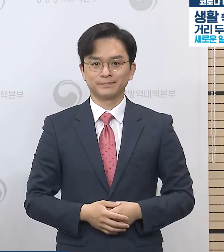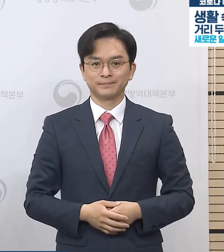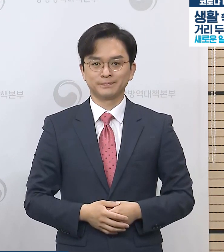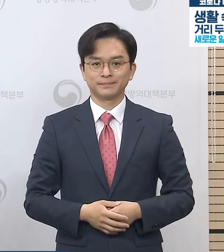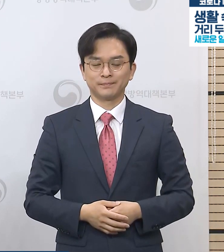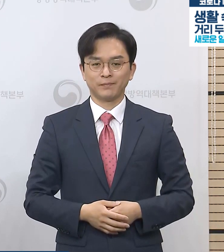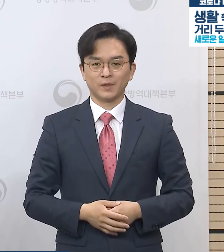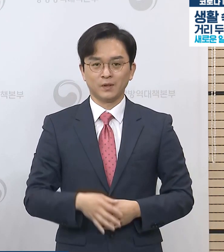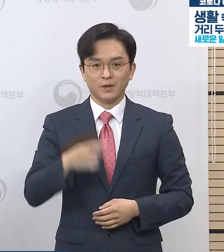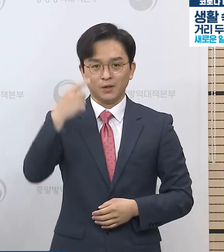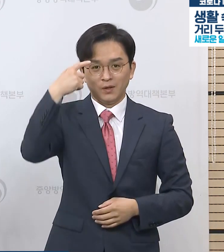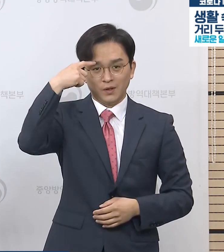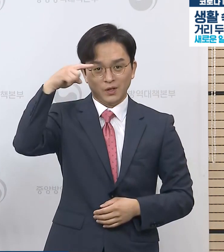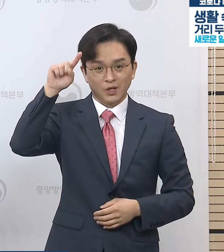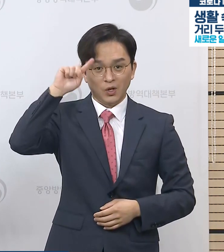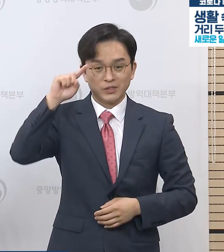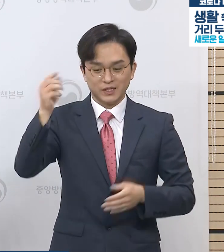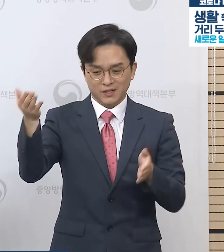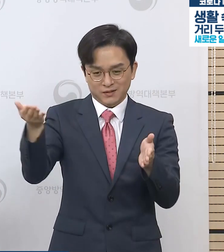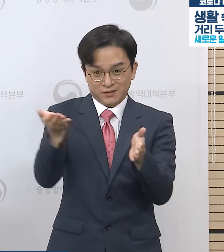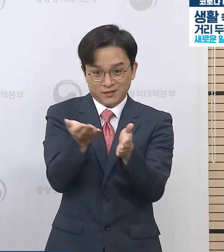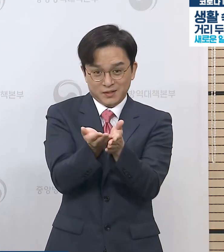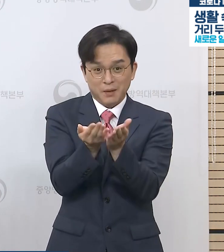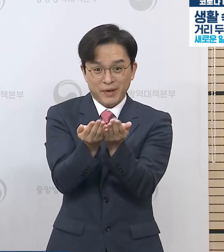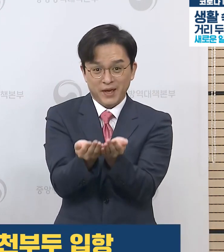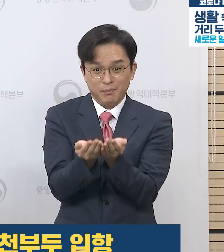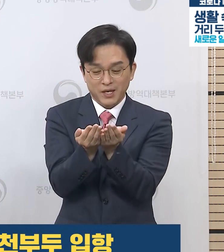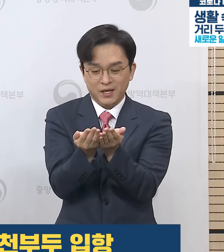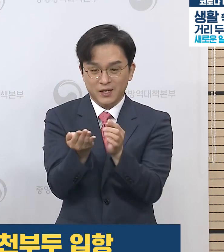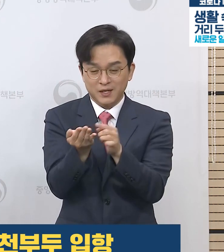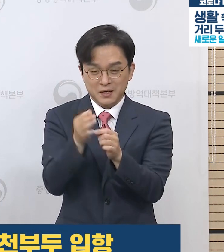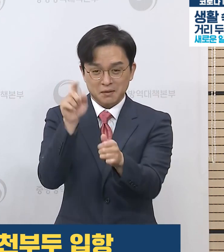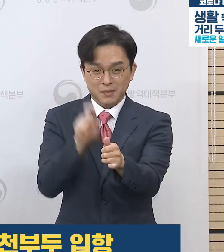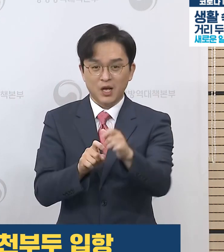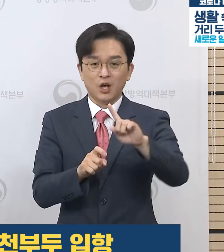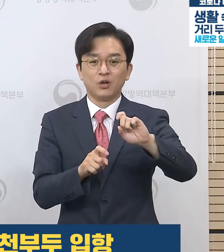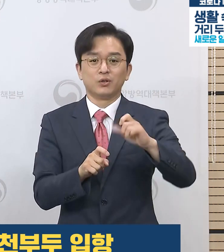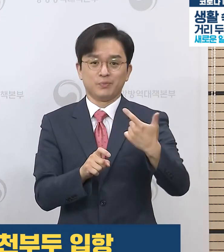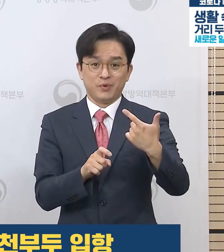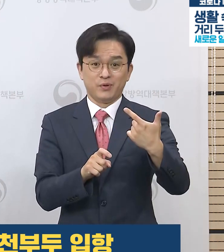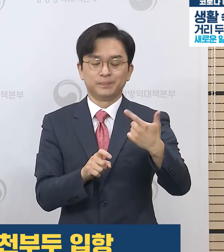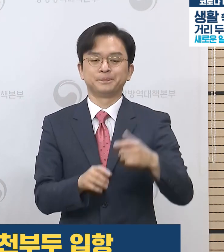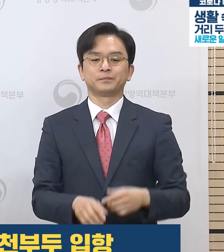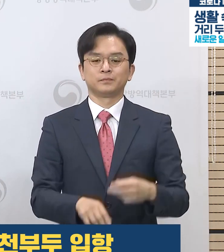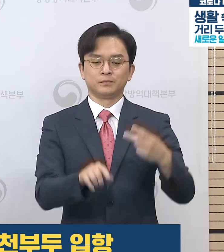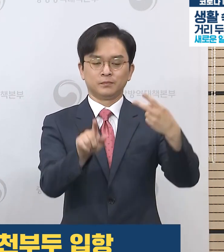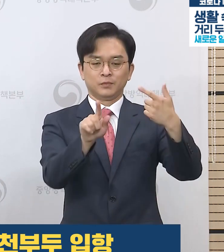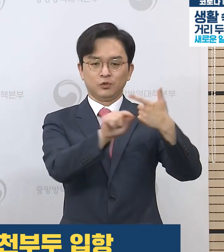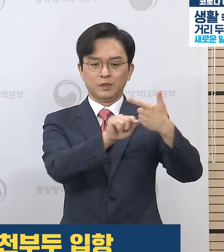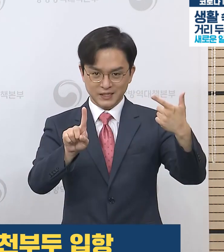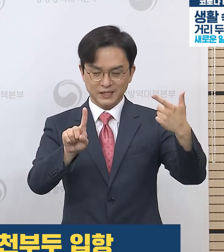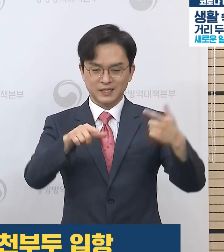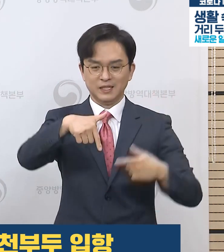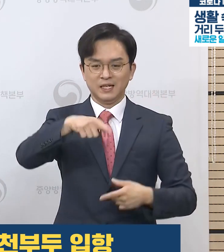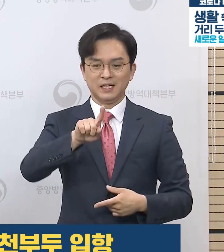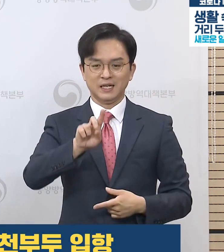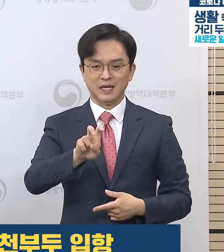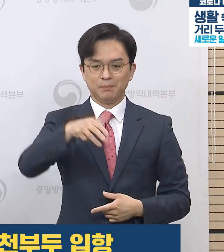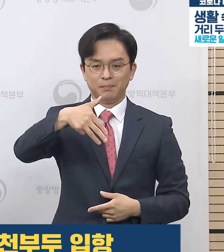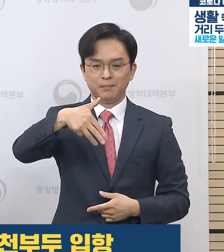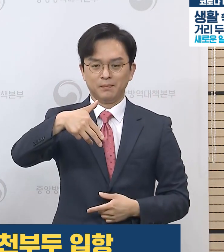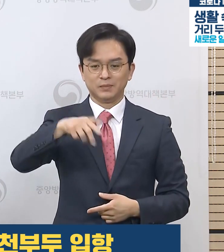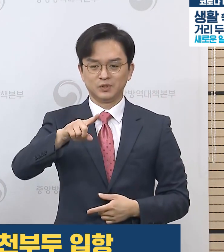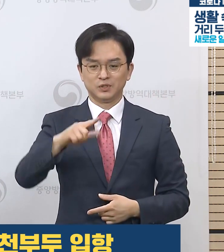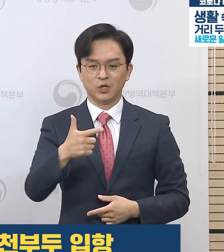중앙방역대책본부에서는 러시아 선원 16명의 발생과 관련해서 6월 21일 부산항 감천부두에